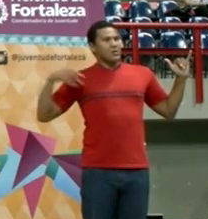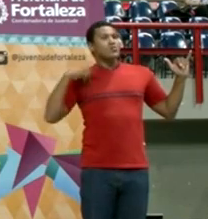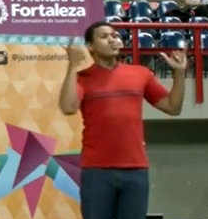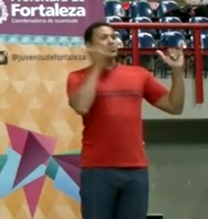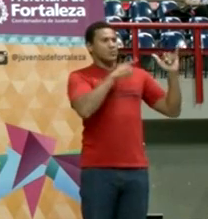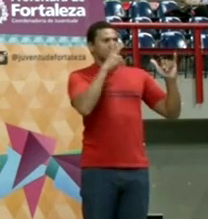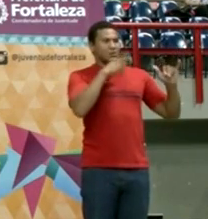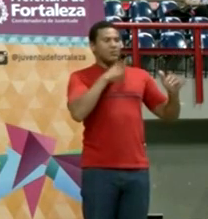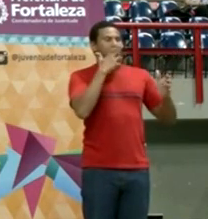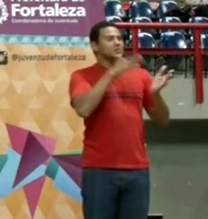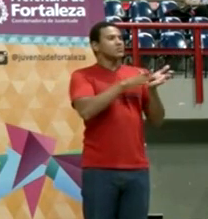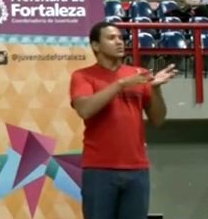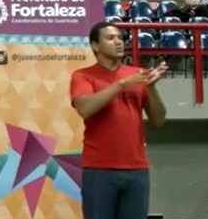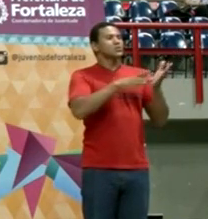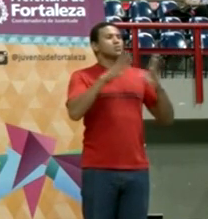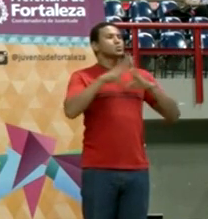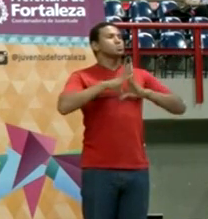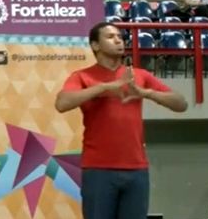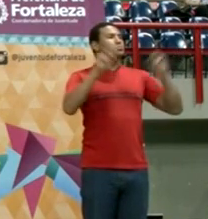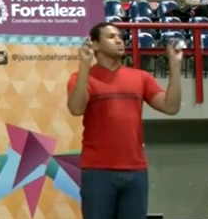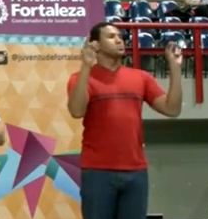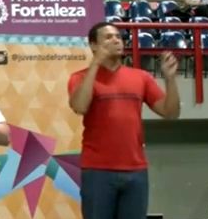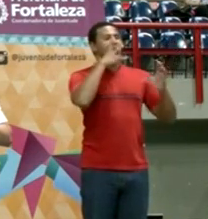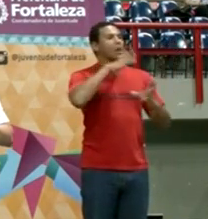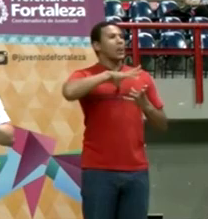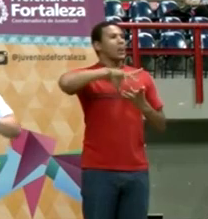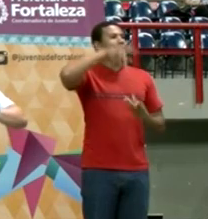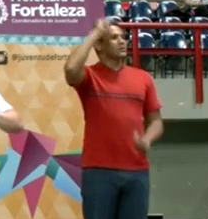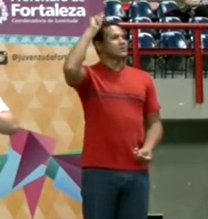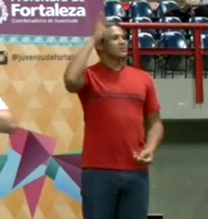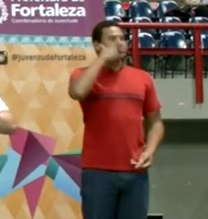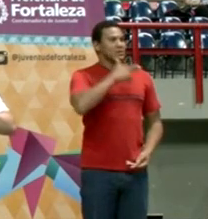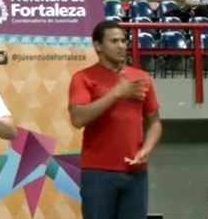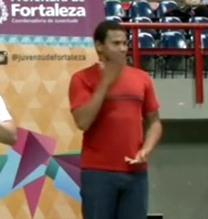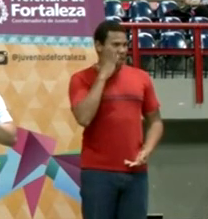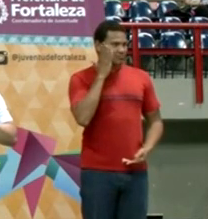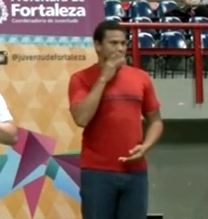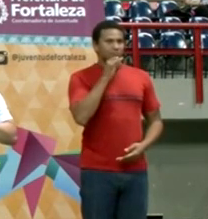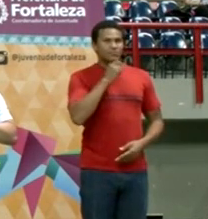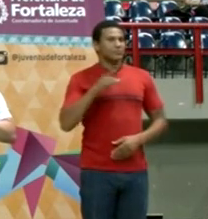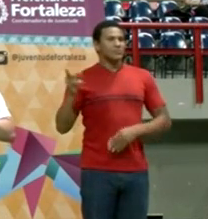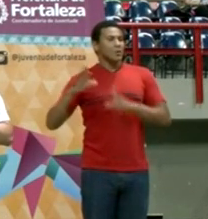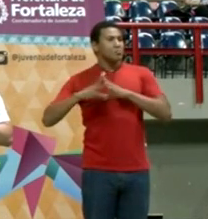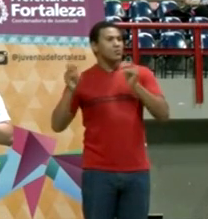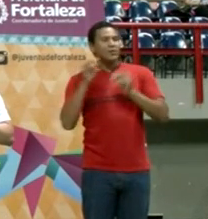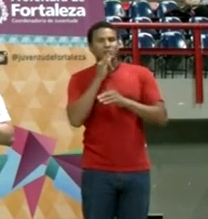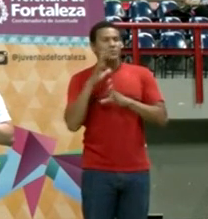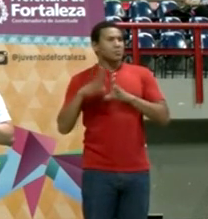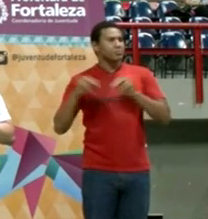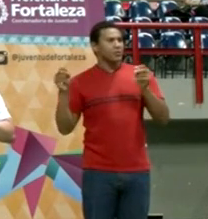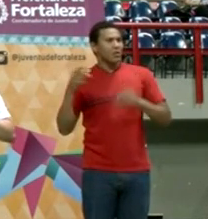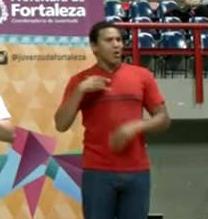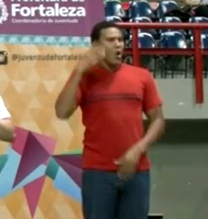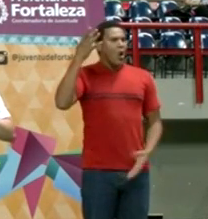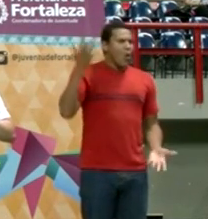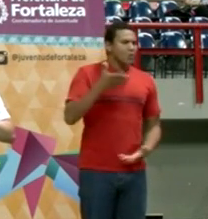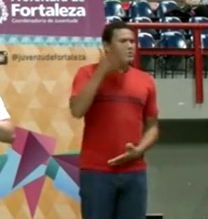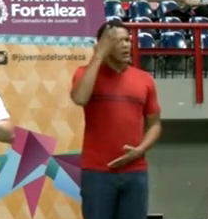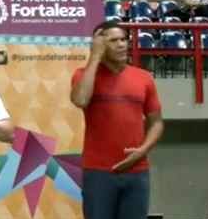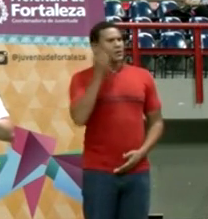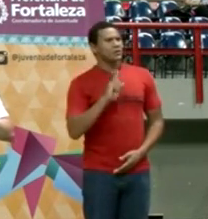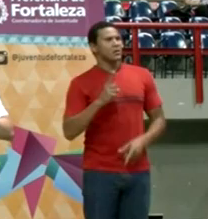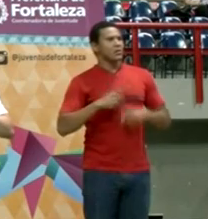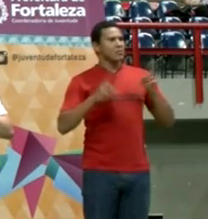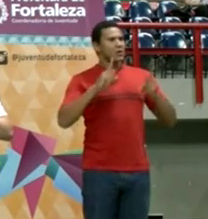de fingir que ele nunca existiu. Não hoje. Vamos supor que eu desaparecesse com o Trotsky. Não hoje nem amanhã, mas daqui a 10,